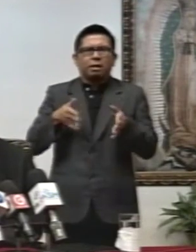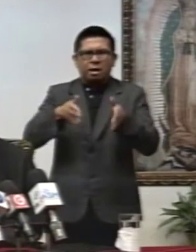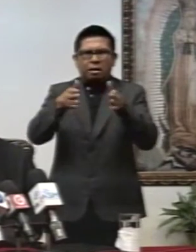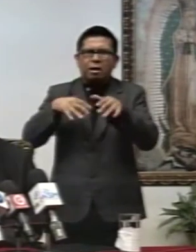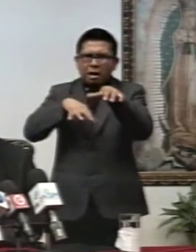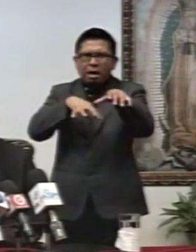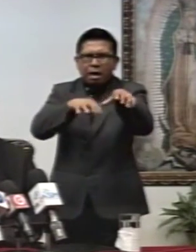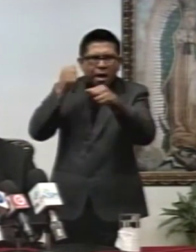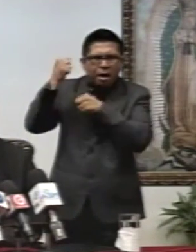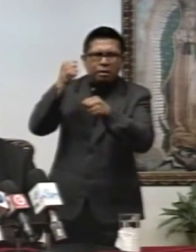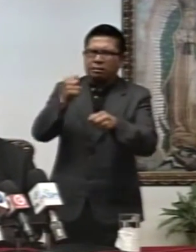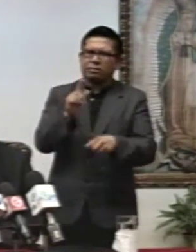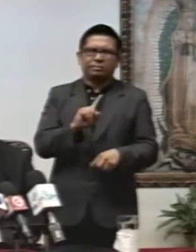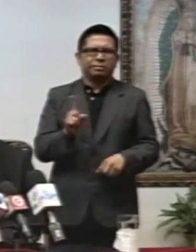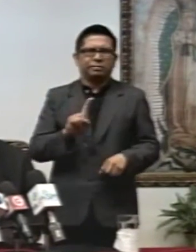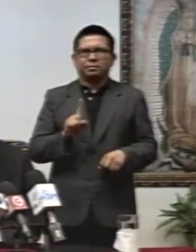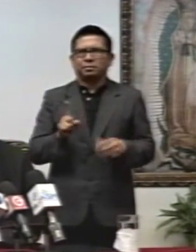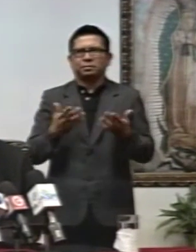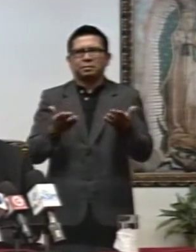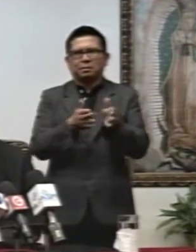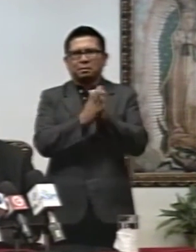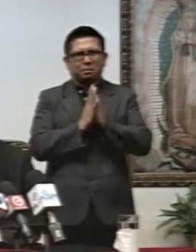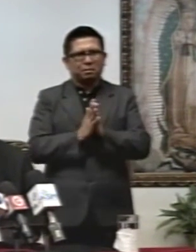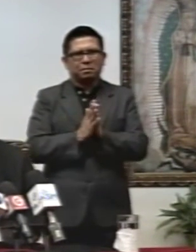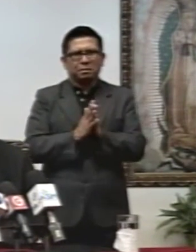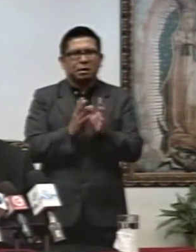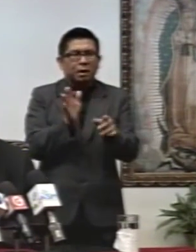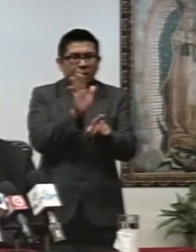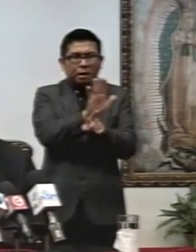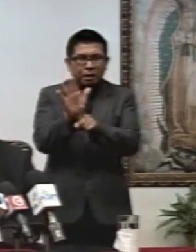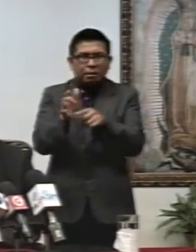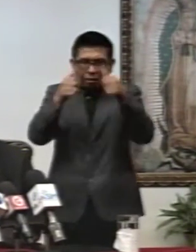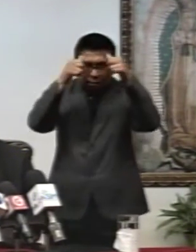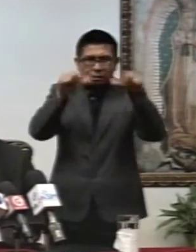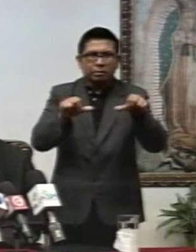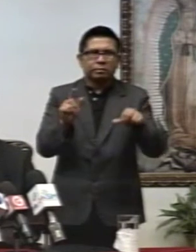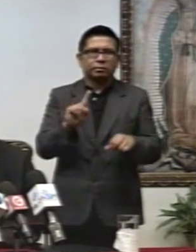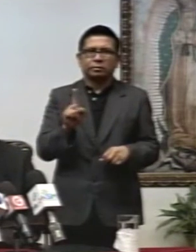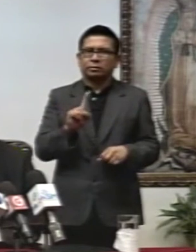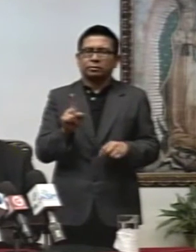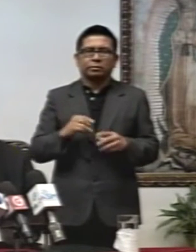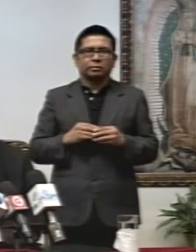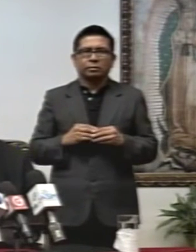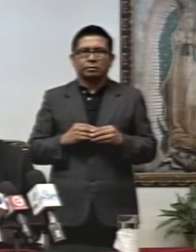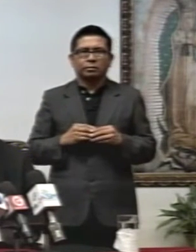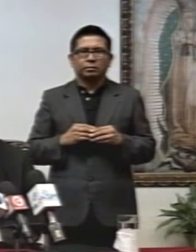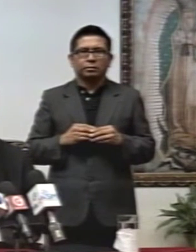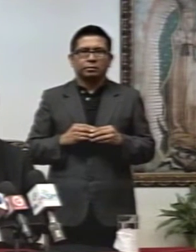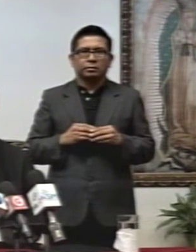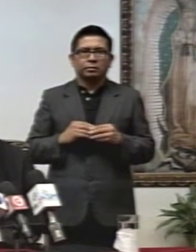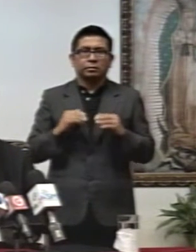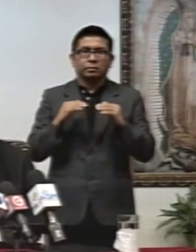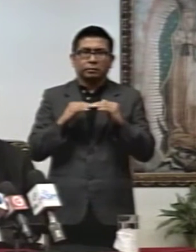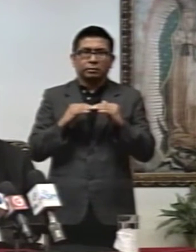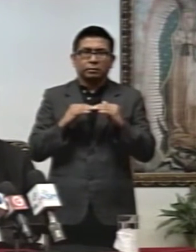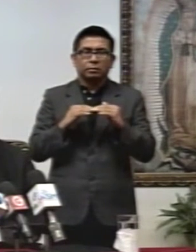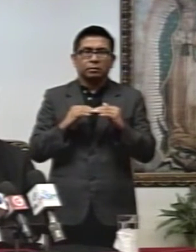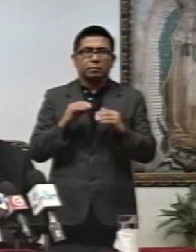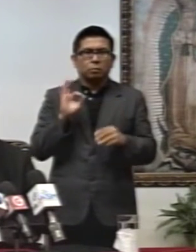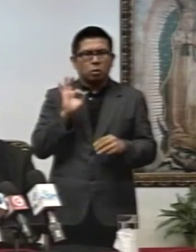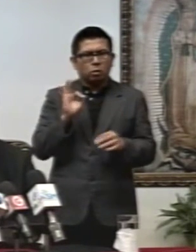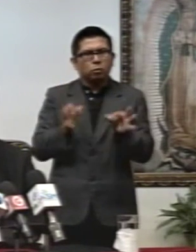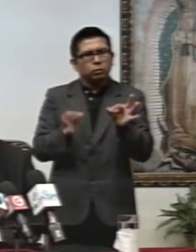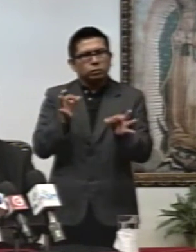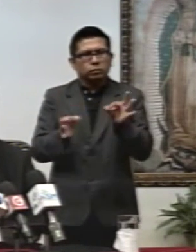calle para pedir que se pongan de acuerdo y para exigir a lo que justamente